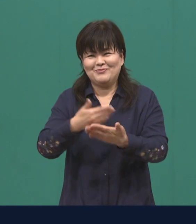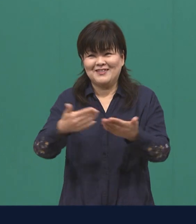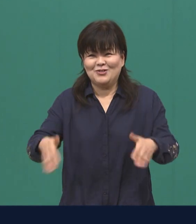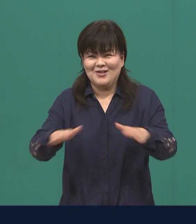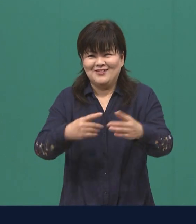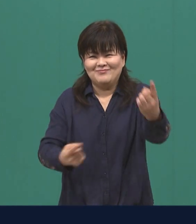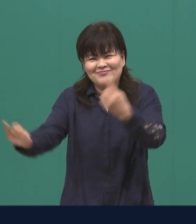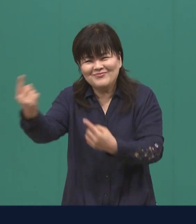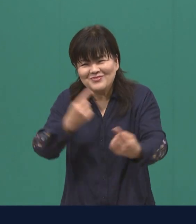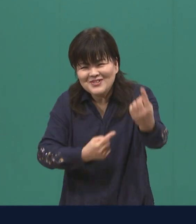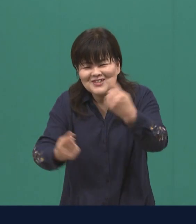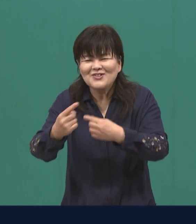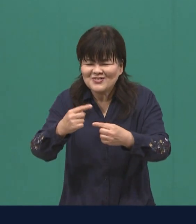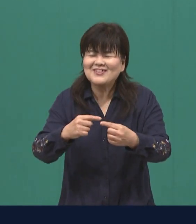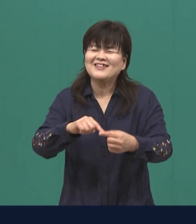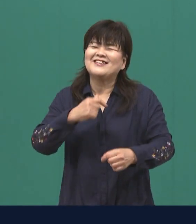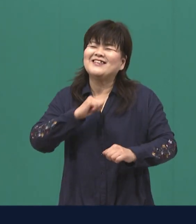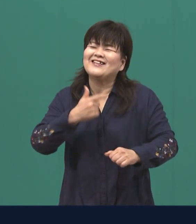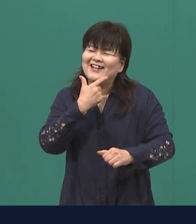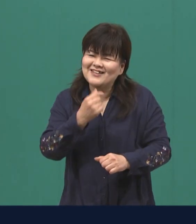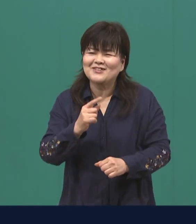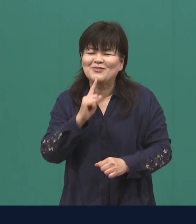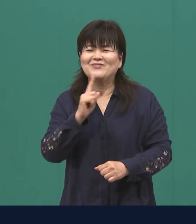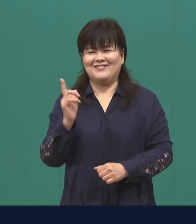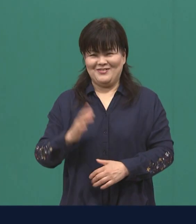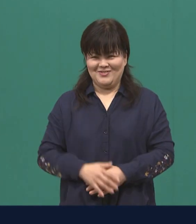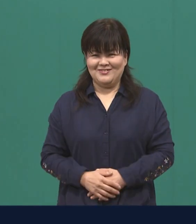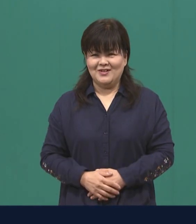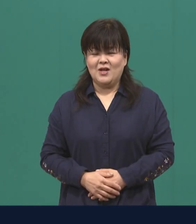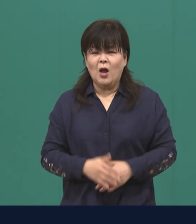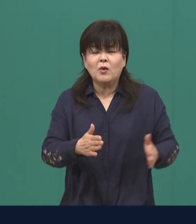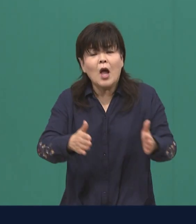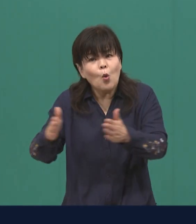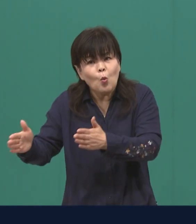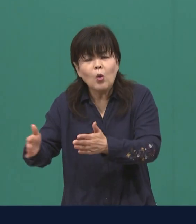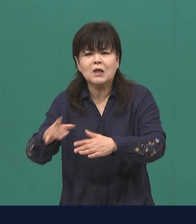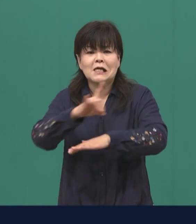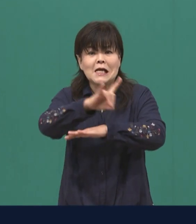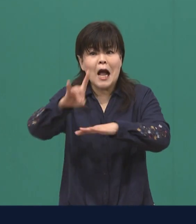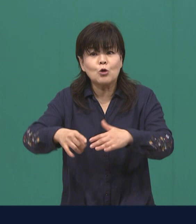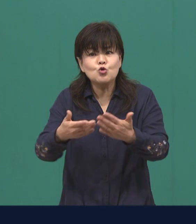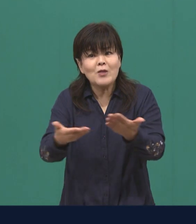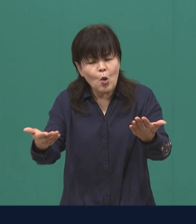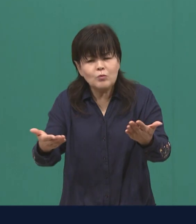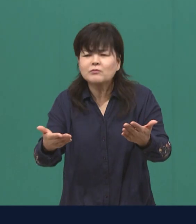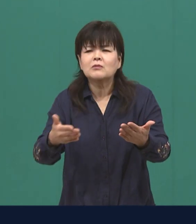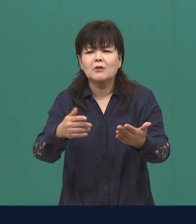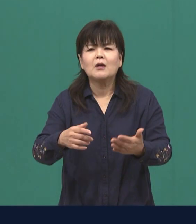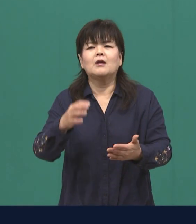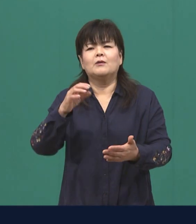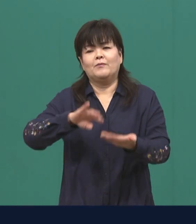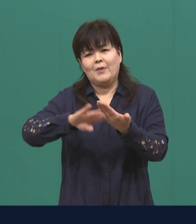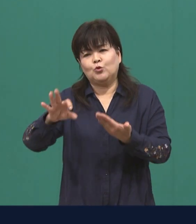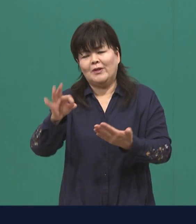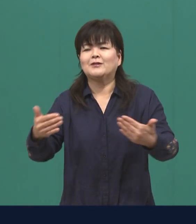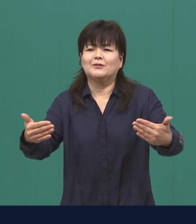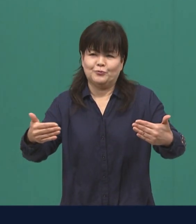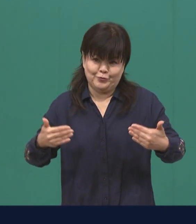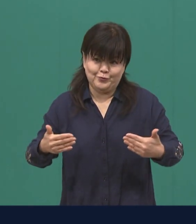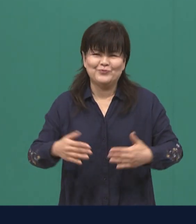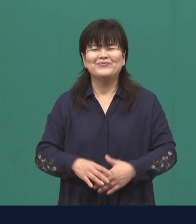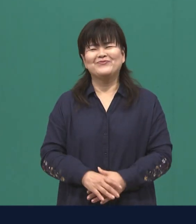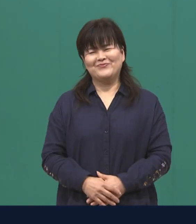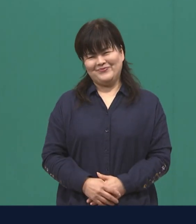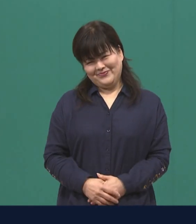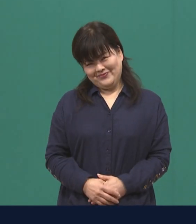気軽に美術館を訪れてもらうきっかけにしたいとしています。なお企画展については別途料金が